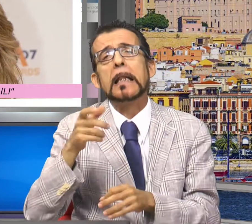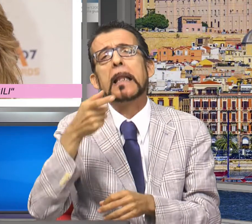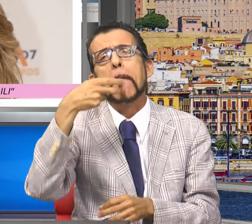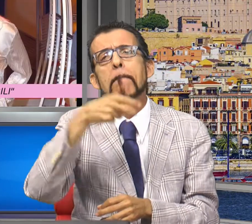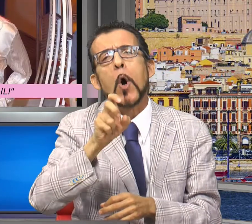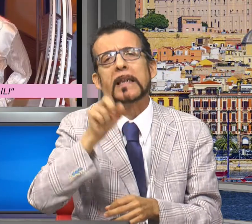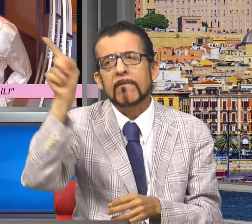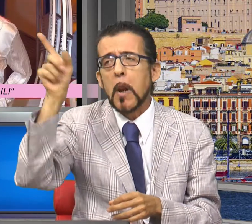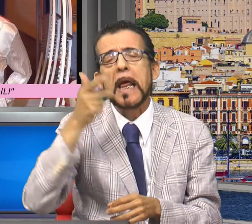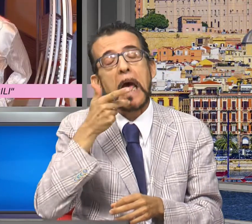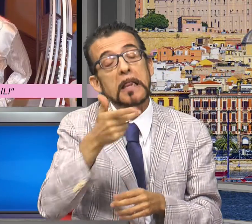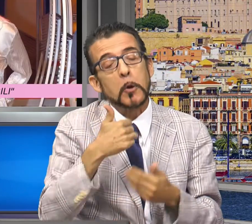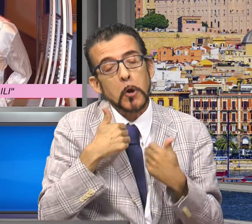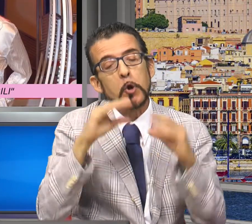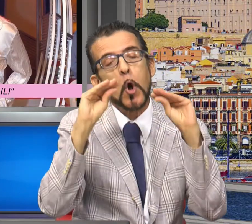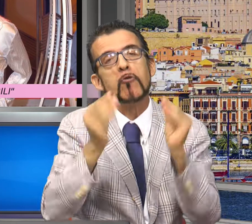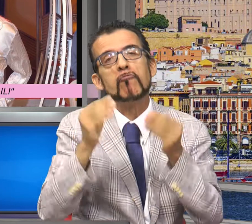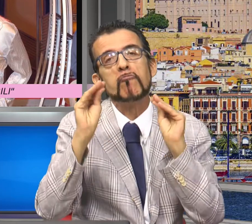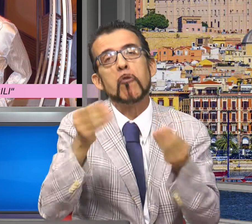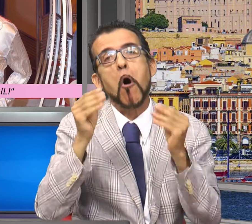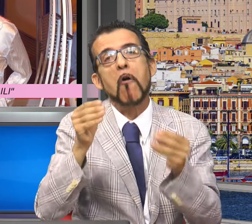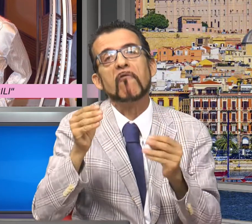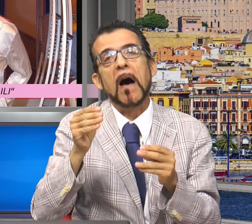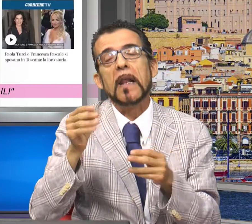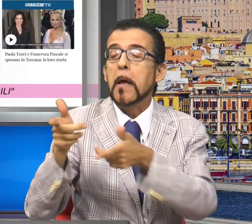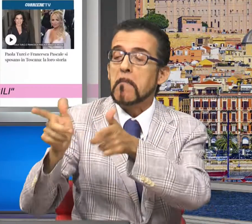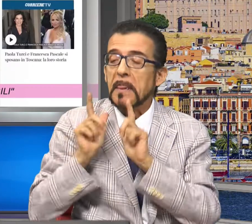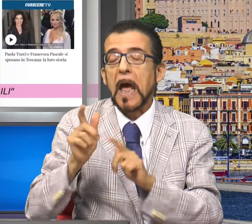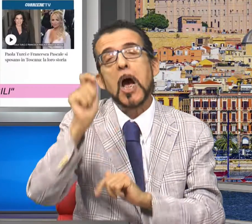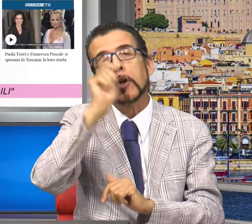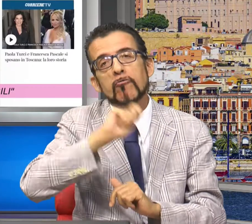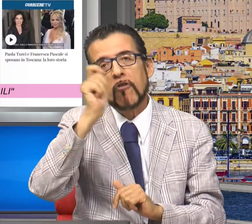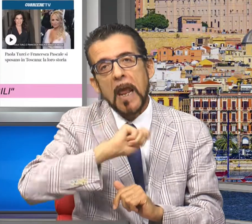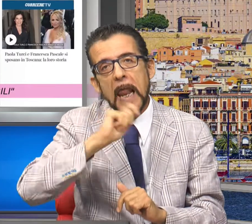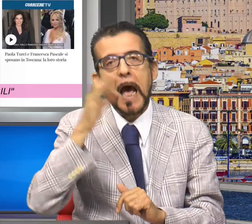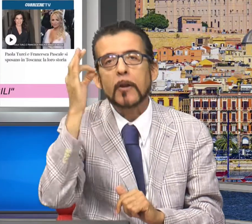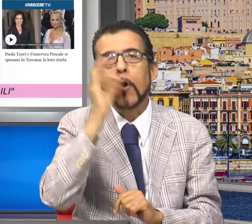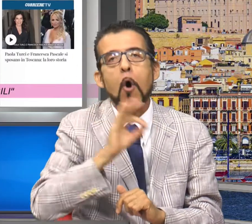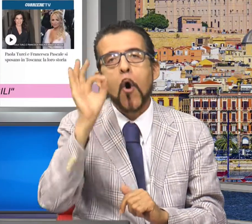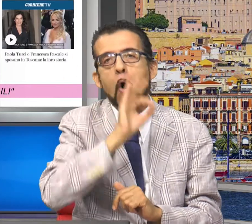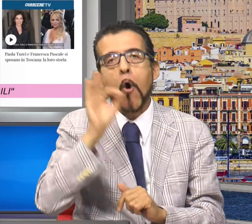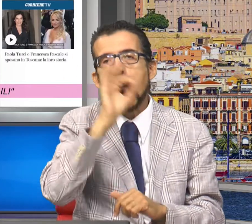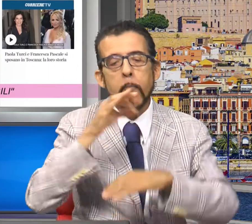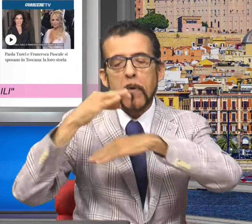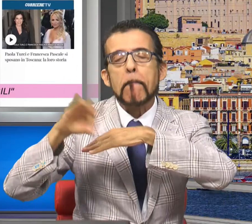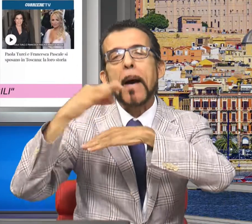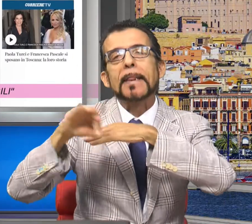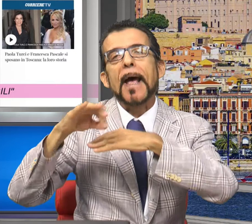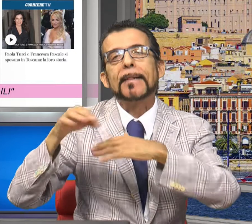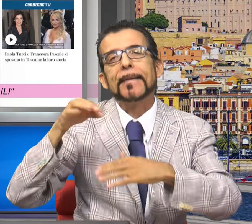gioventù, quindicenne, otteneva un gelato e delle patatine in cambio di una serata di lavoro in un bar. Servono sacrificio e fame, ha twittato